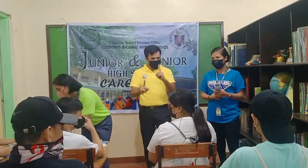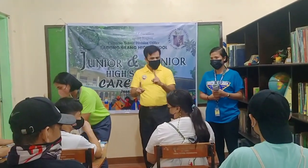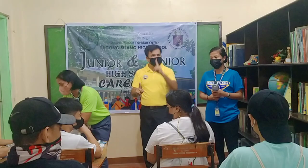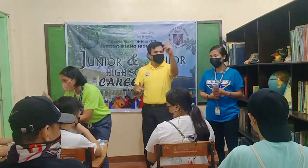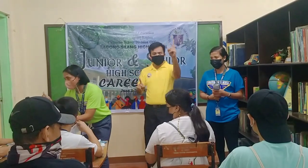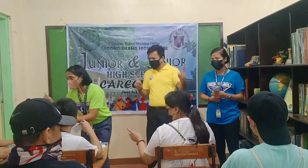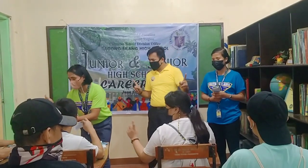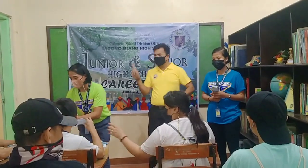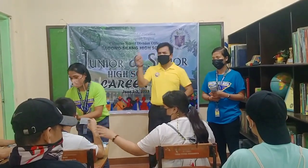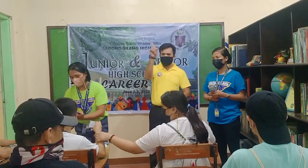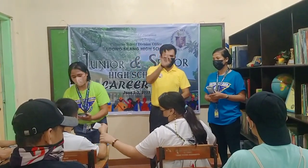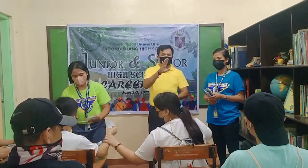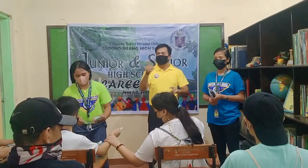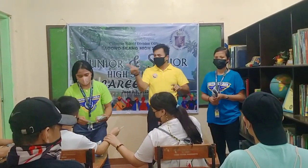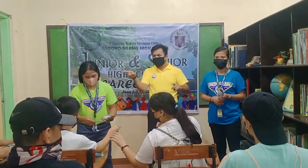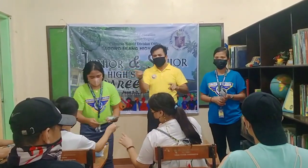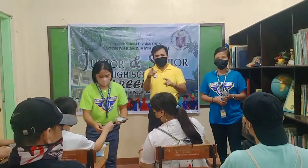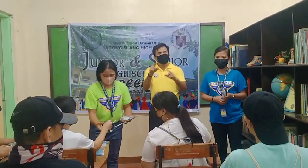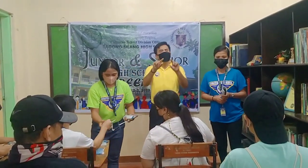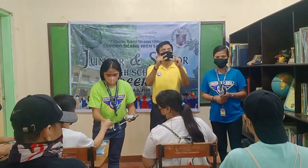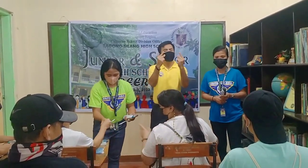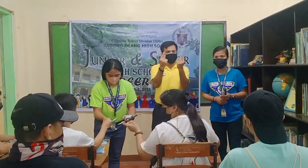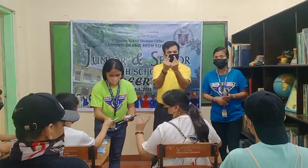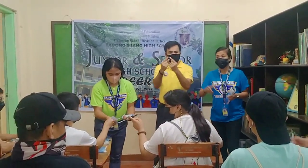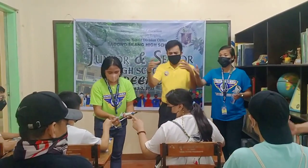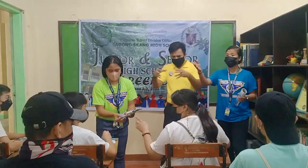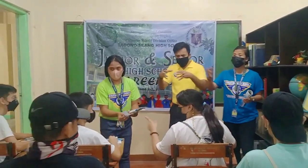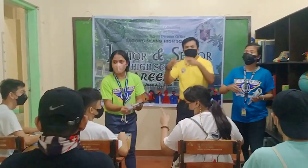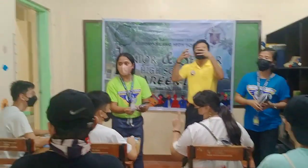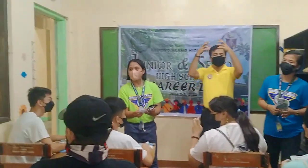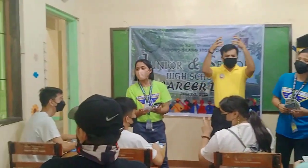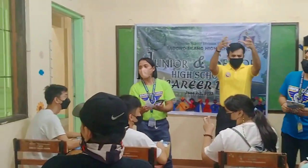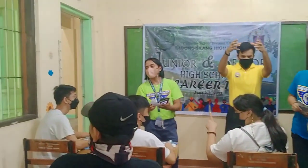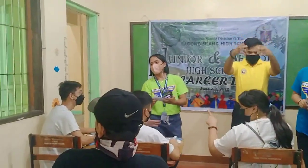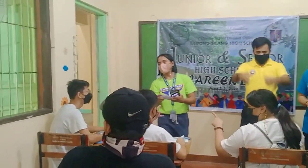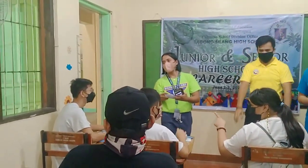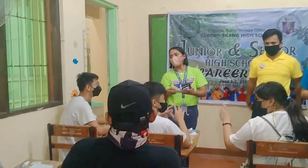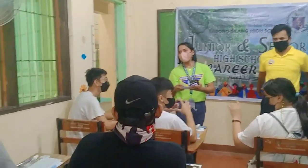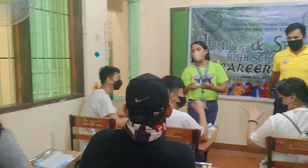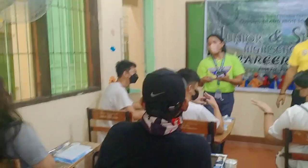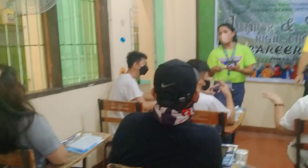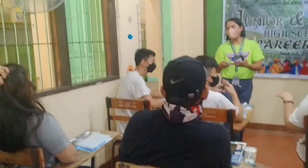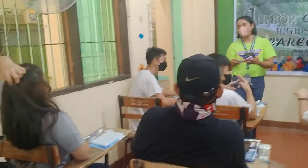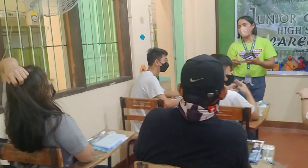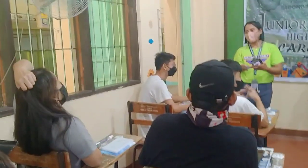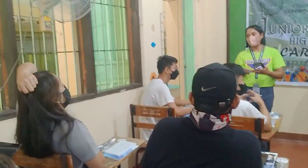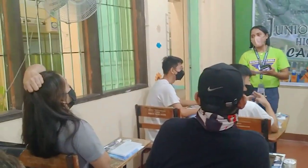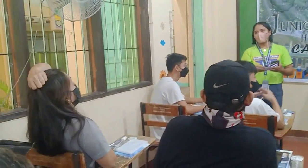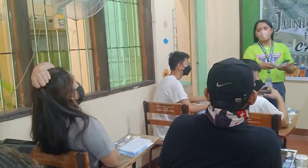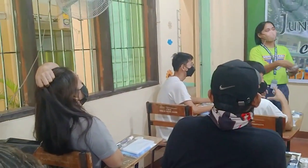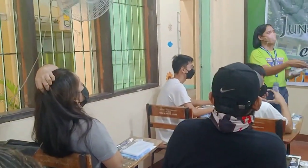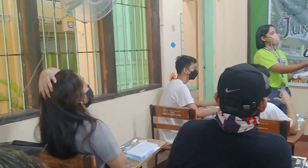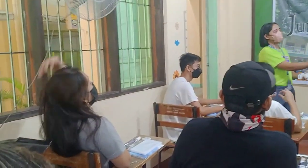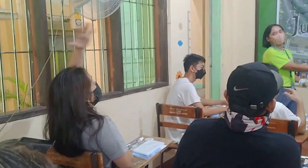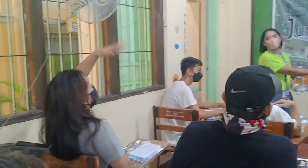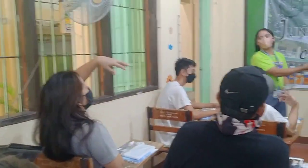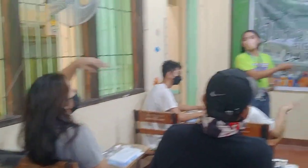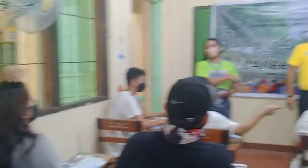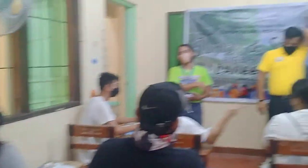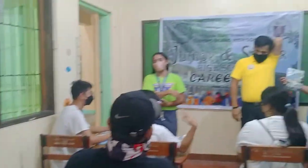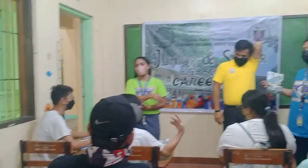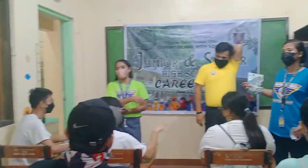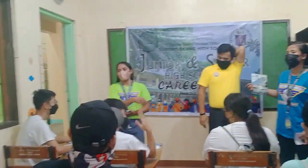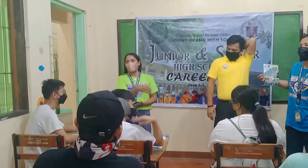mga ipapapunta yung tanong. Ma'am, yung ano po ba, yung magtuturo sa kanila, sped teacher po yan o